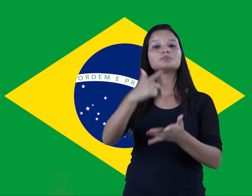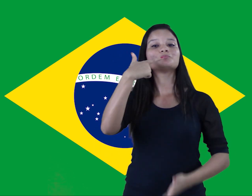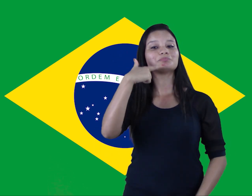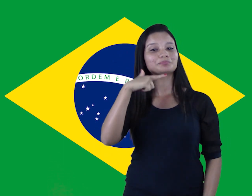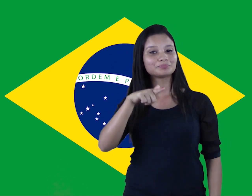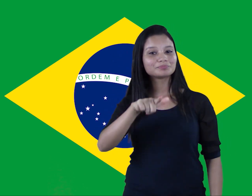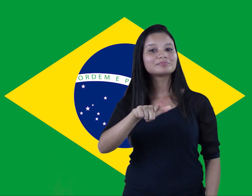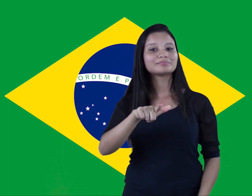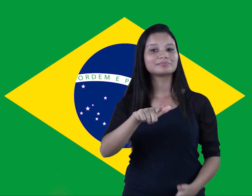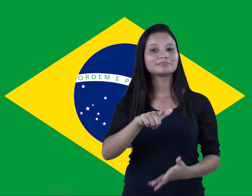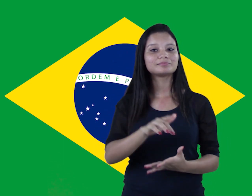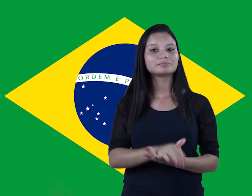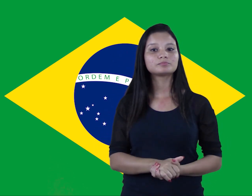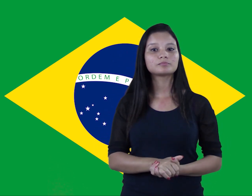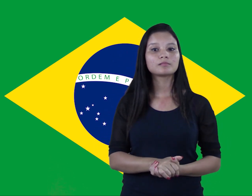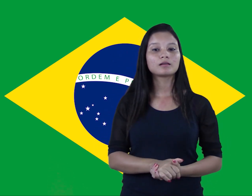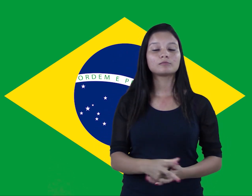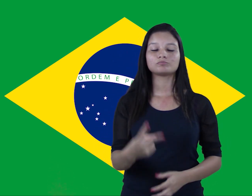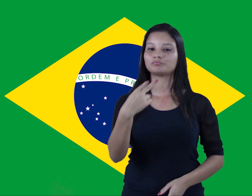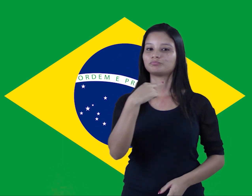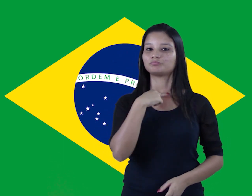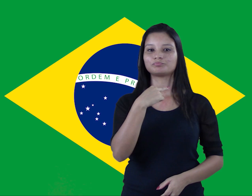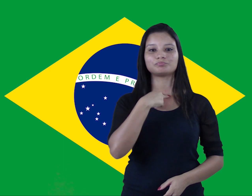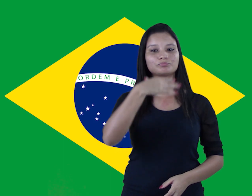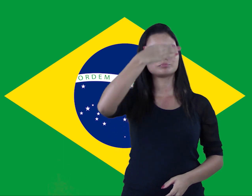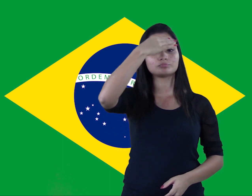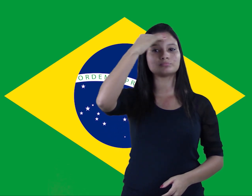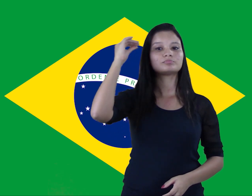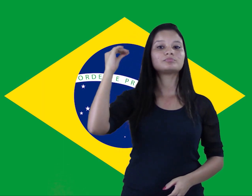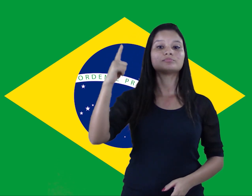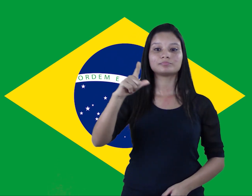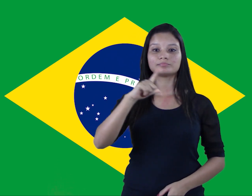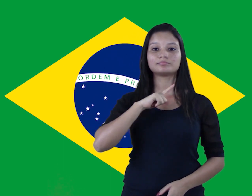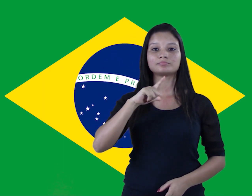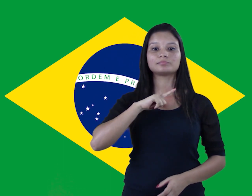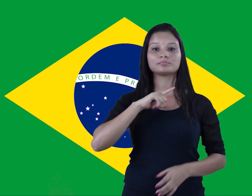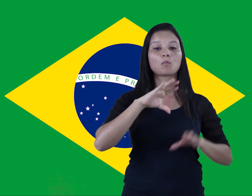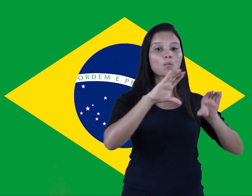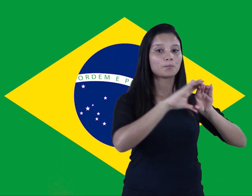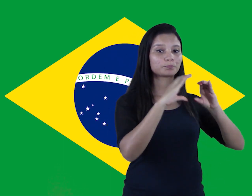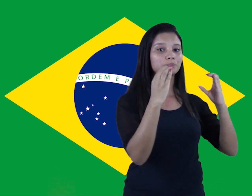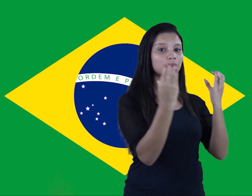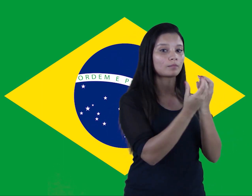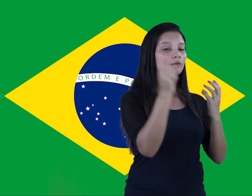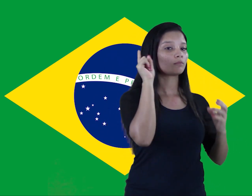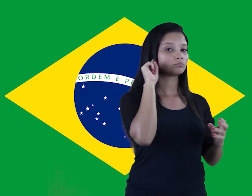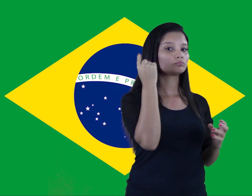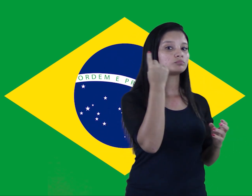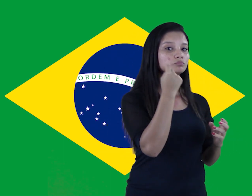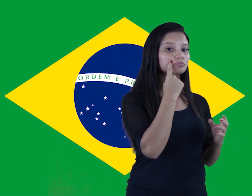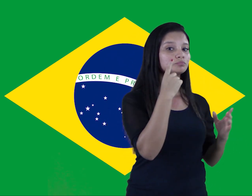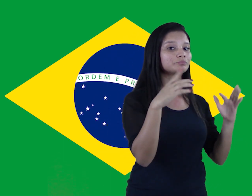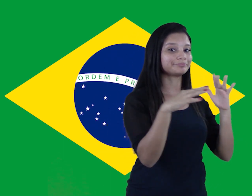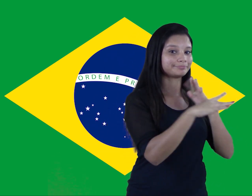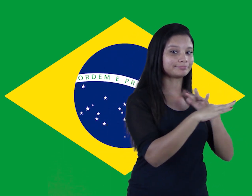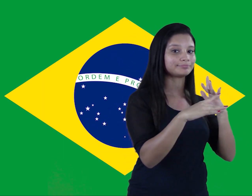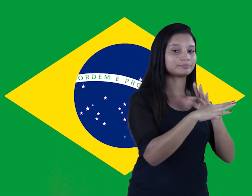uma língua. Lembrando sempre que temos uma comunidade surda que vive nas cidades e comunidades